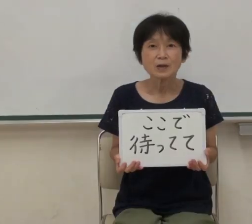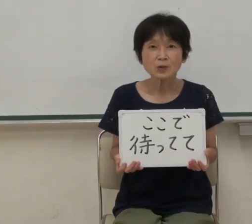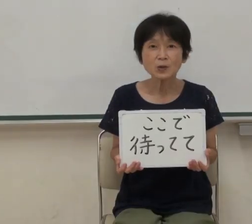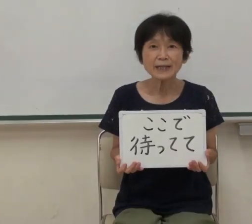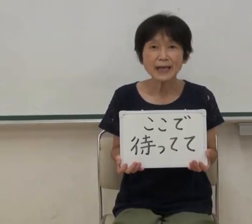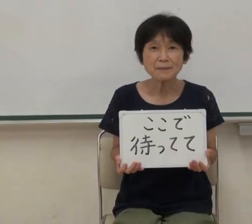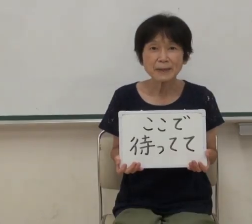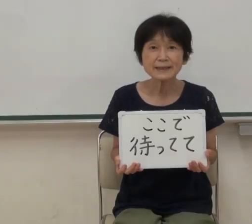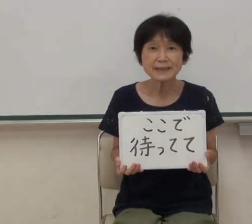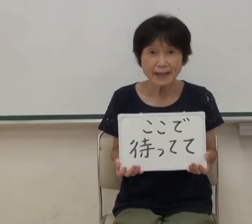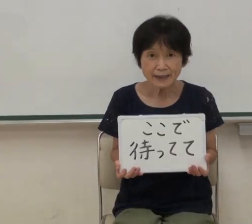ここで待ってて。